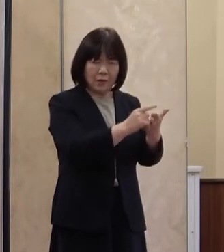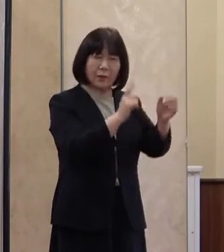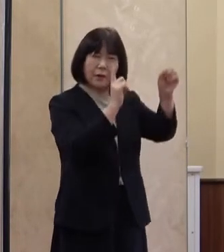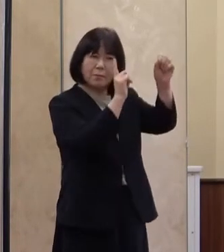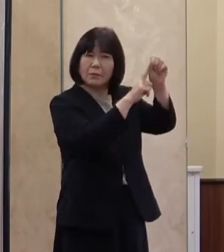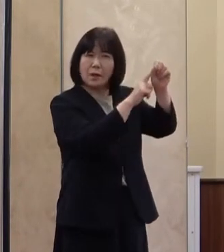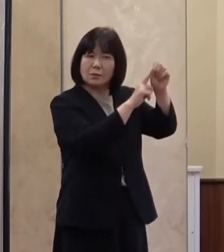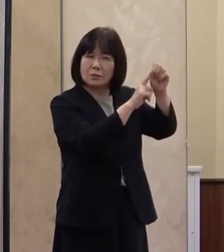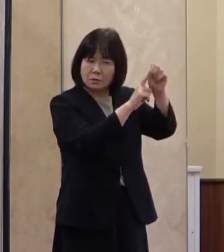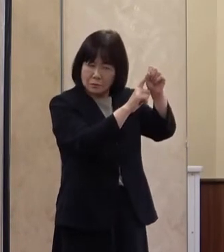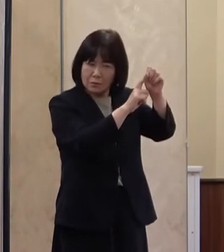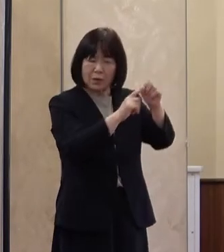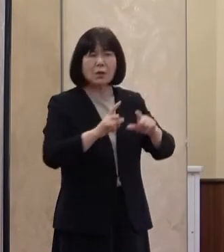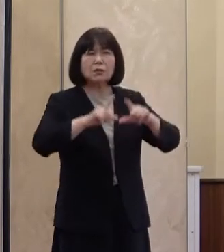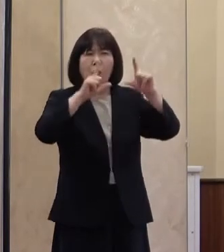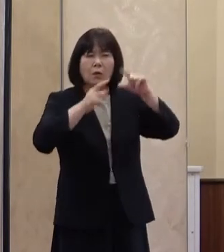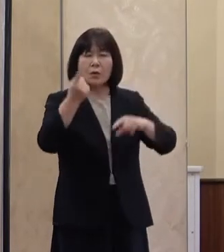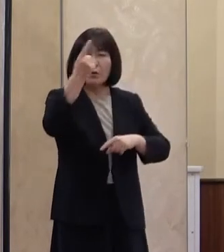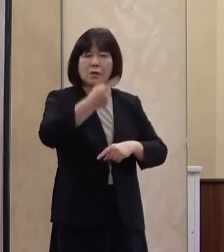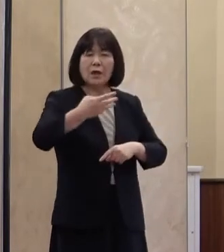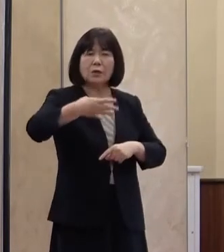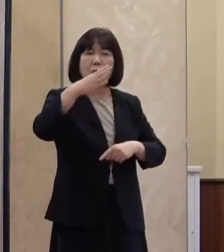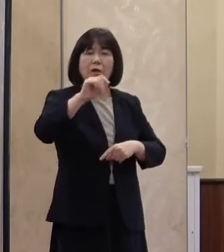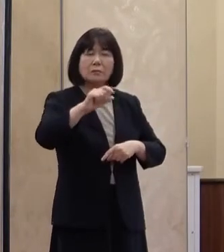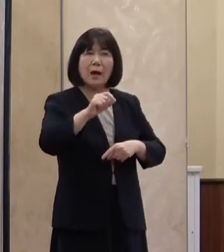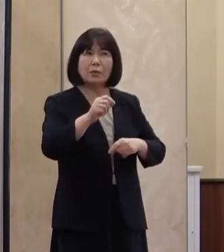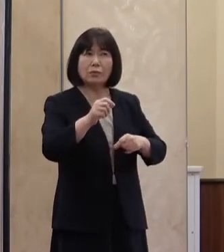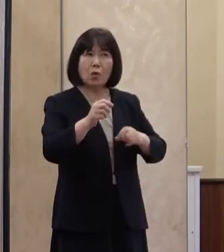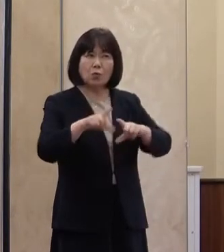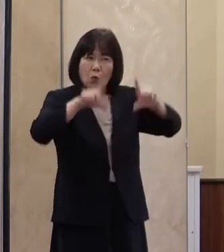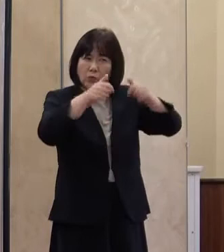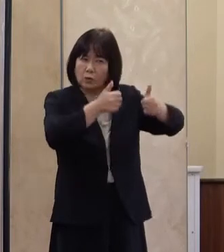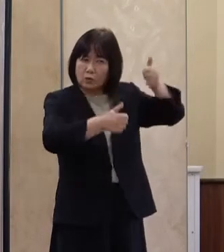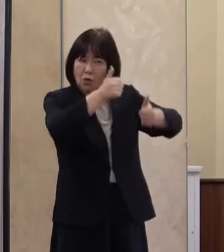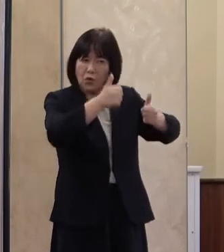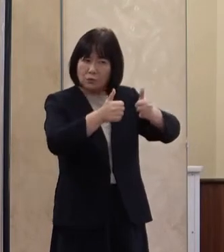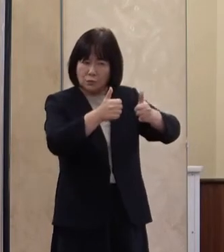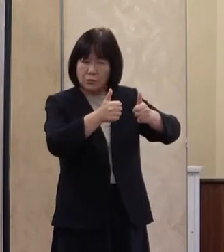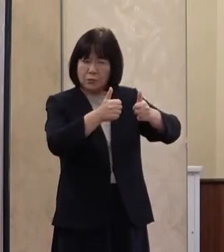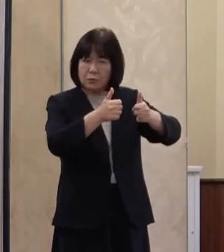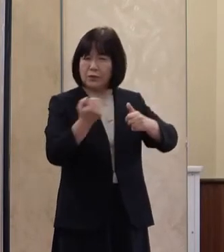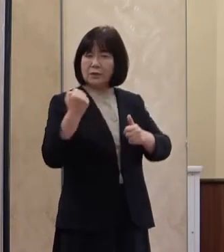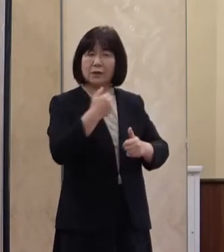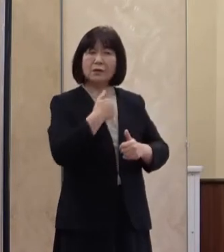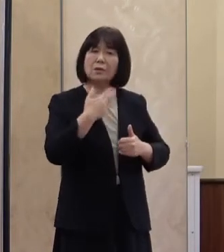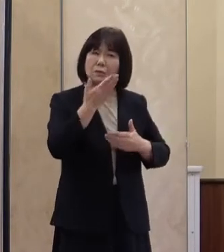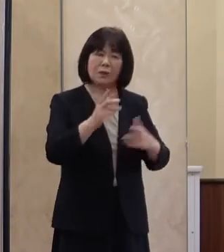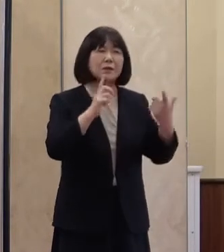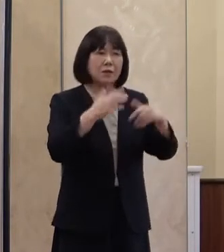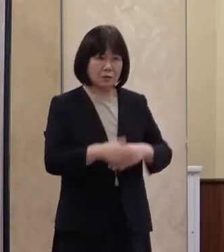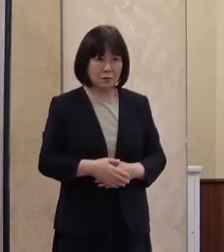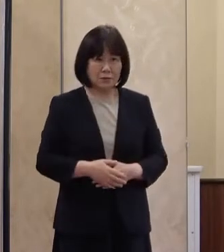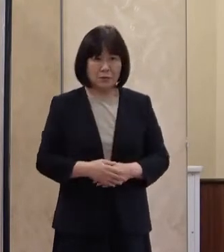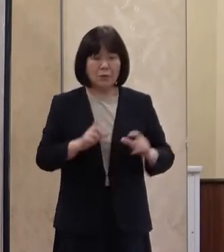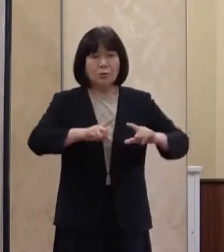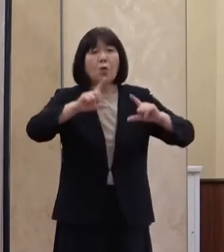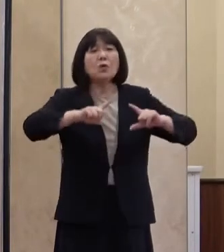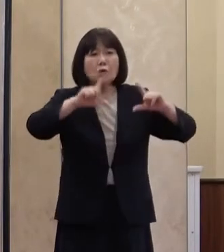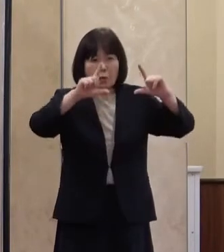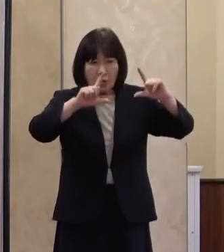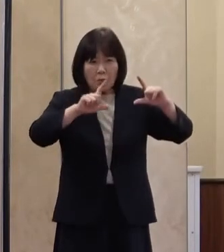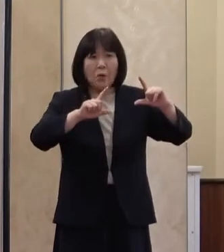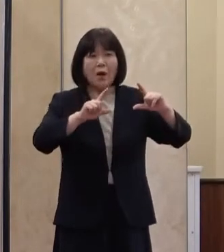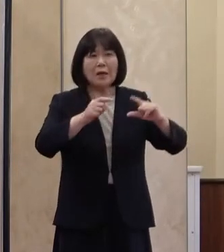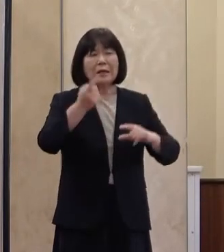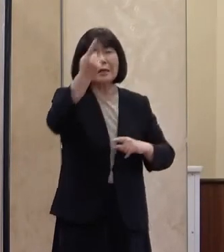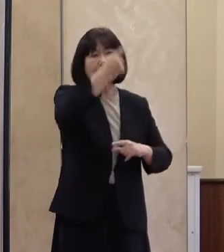な東京にね、じゃあ全400万都市の東京との勝負にじゃあ勝てるのかというと、そういうわけにいかない。ただ東京都は1400万都市で勝負してくるわけ